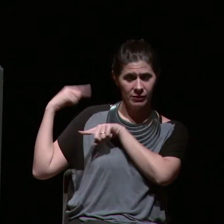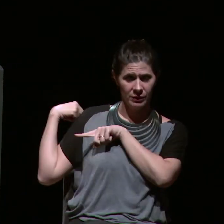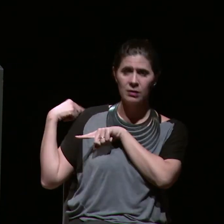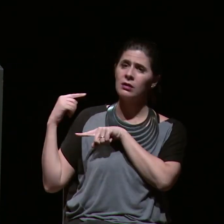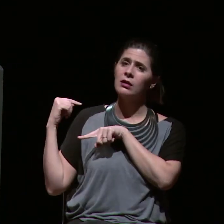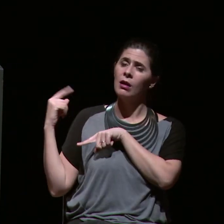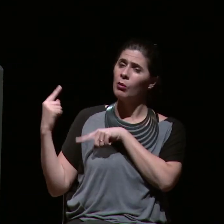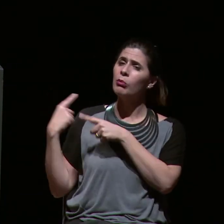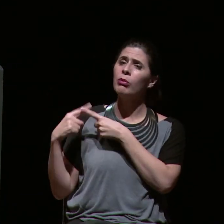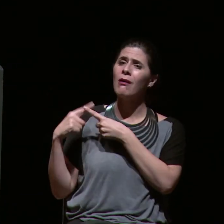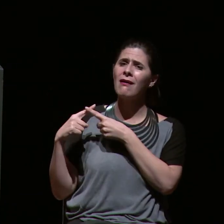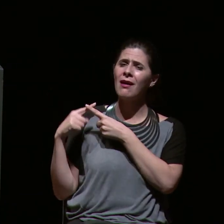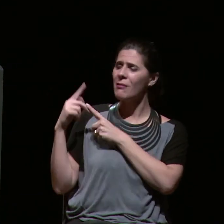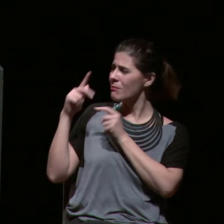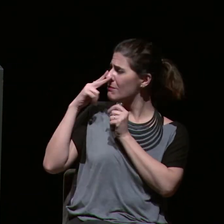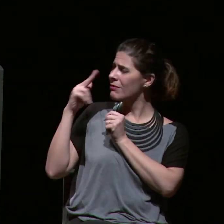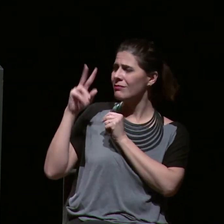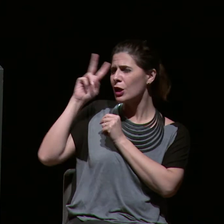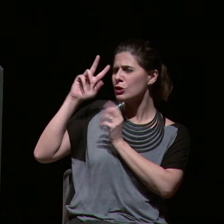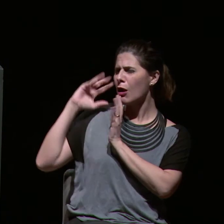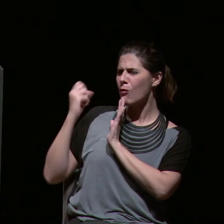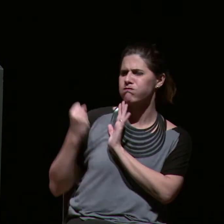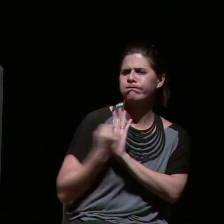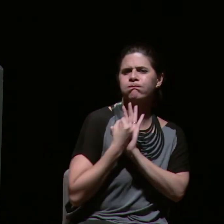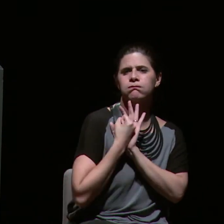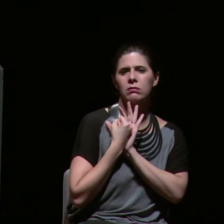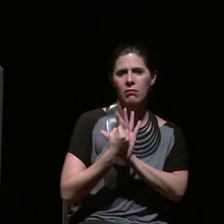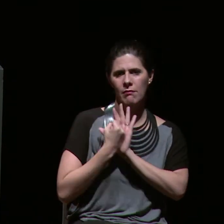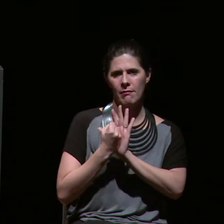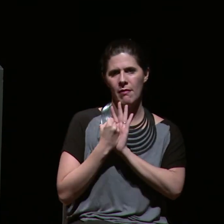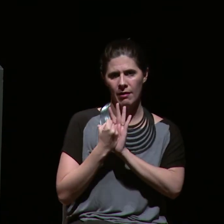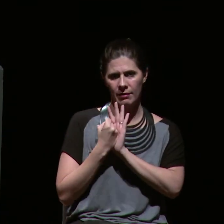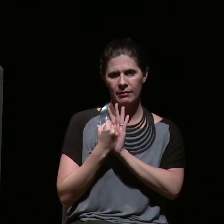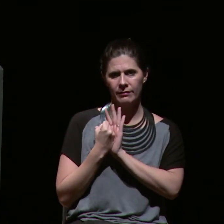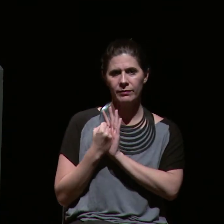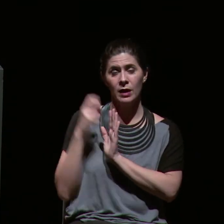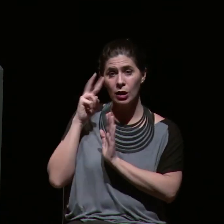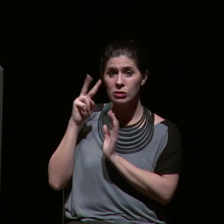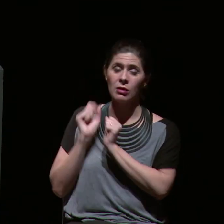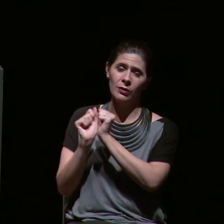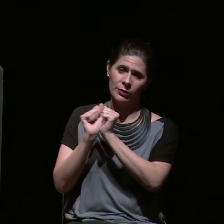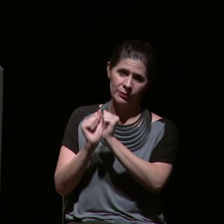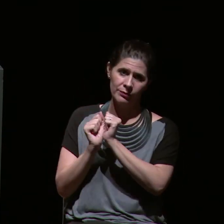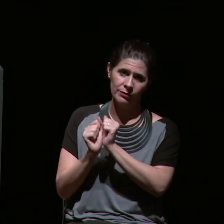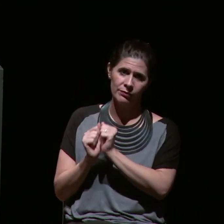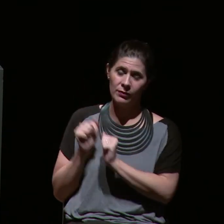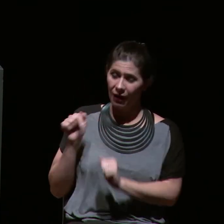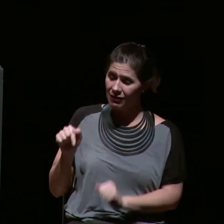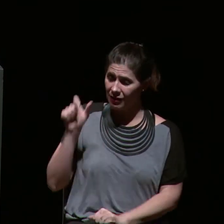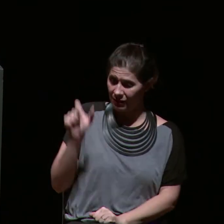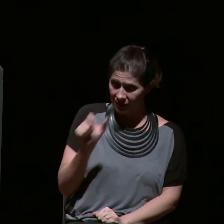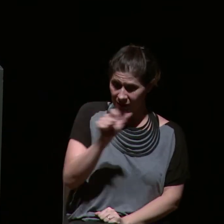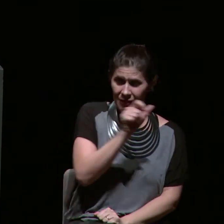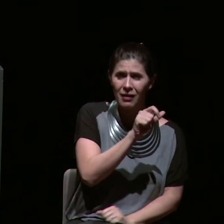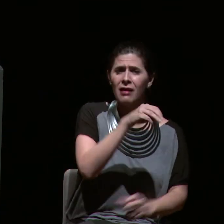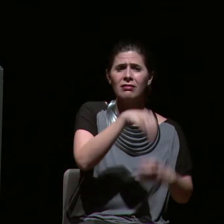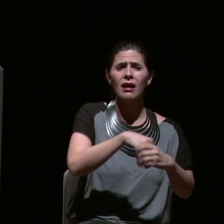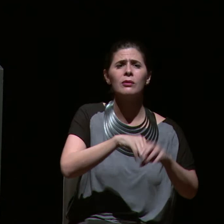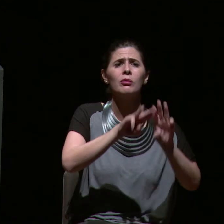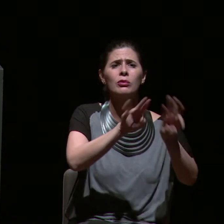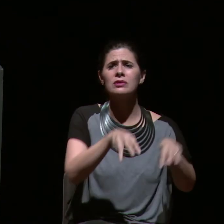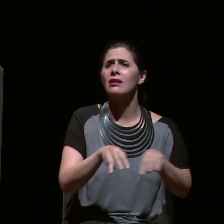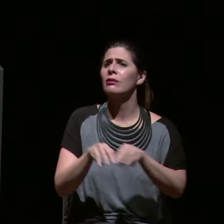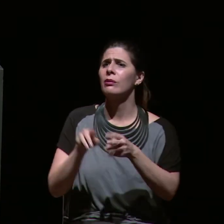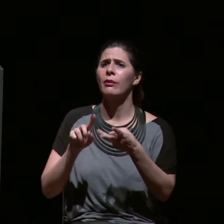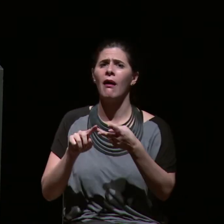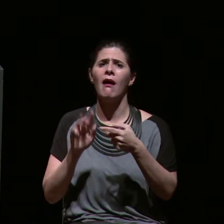escravidão. Nestes exemplos, podemos observar alguns elementos responsáveis pela raríssima presença destes artistas em acervos museológicos,